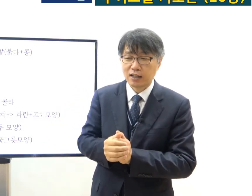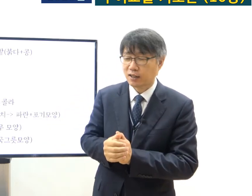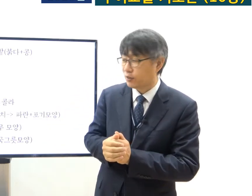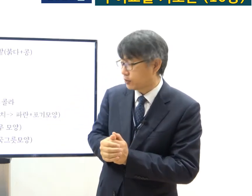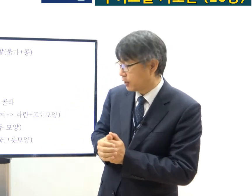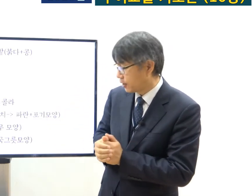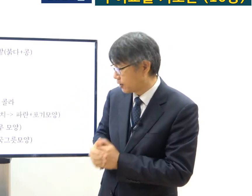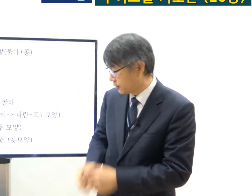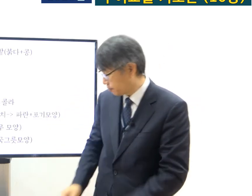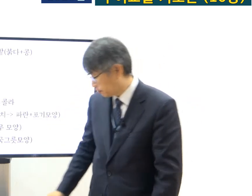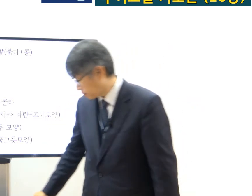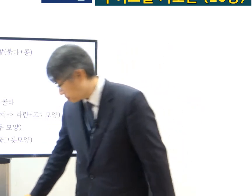하세요. 네.